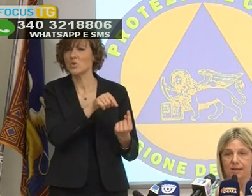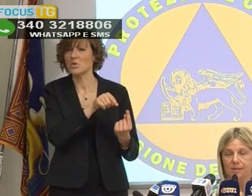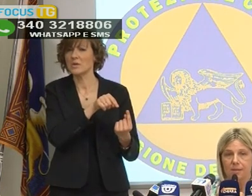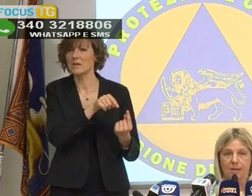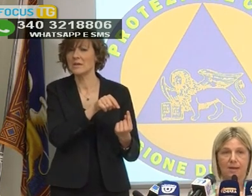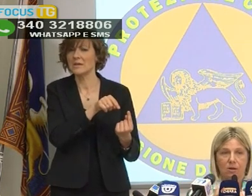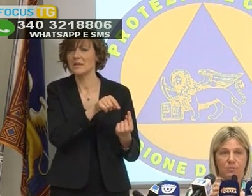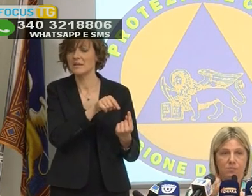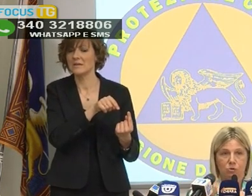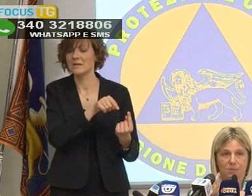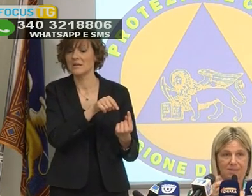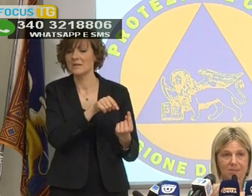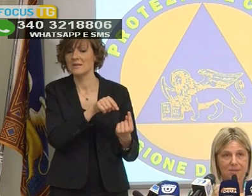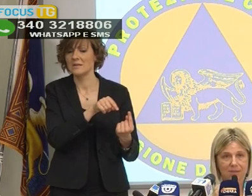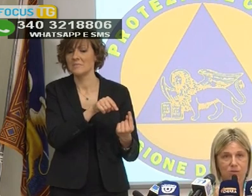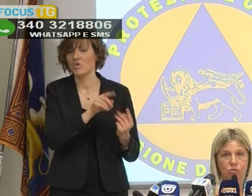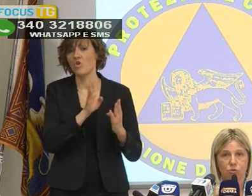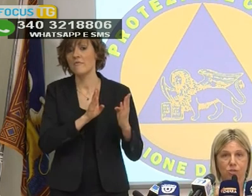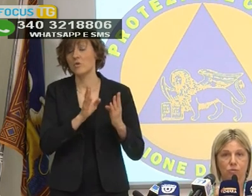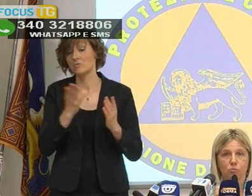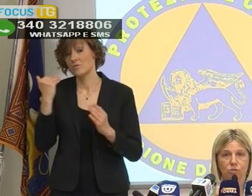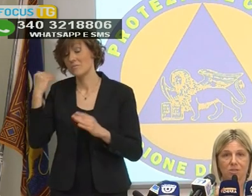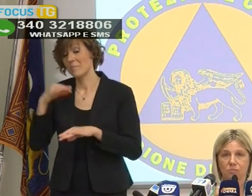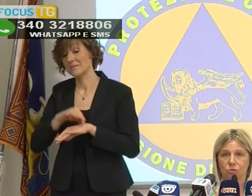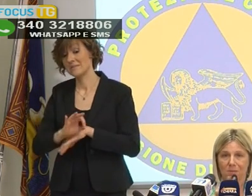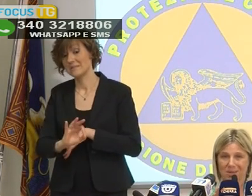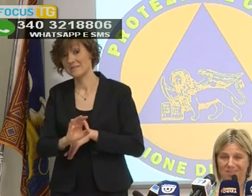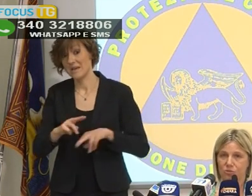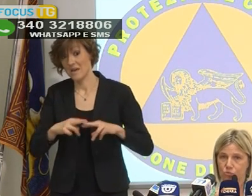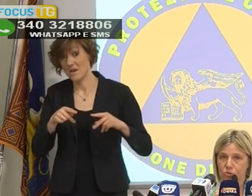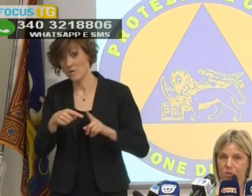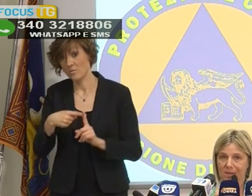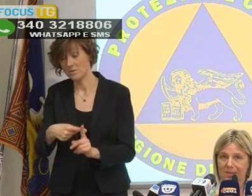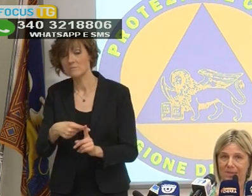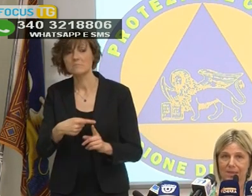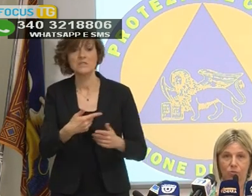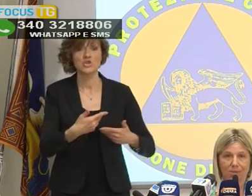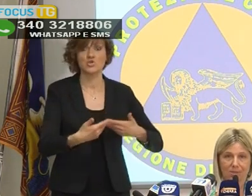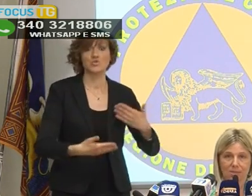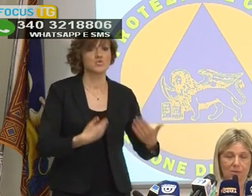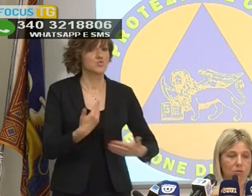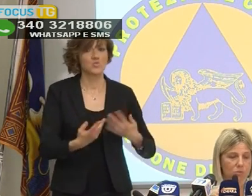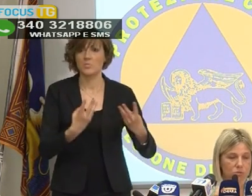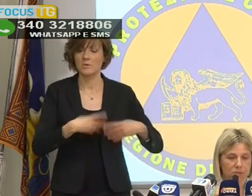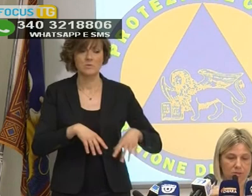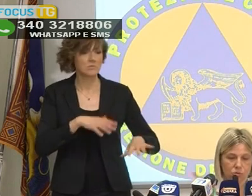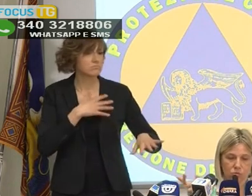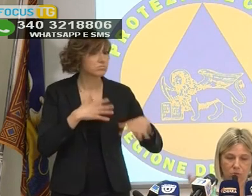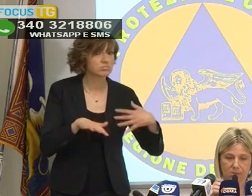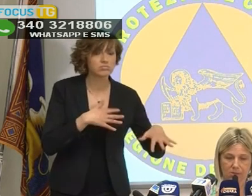una... Al primo, il paziente zero riscontrato positivo, è partita subito la macchina organizzativa, e